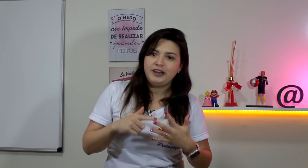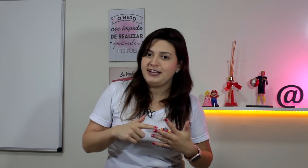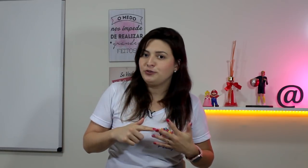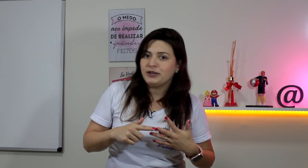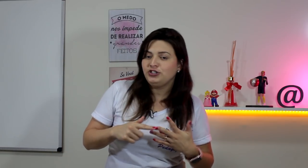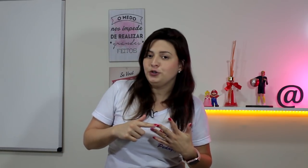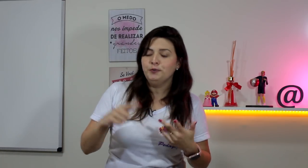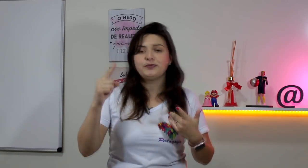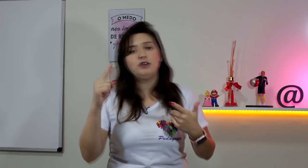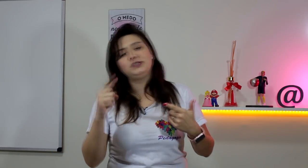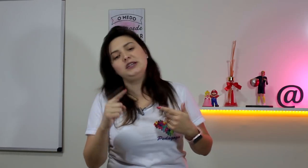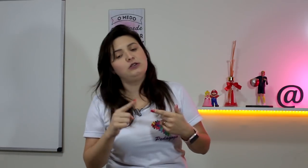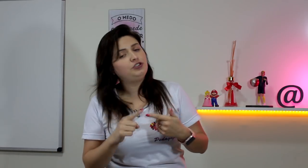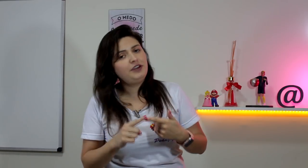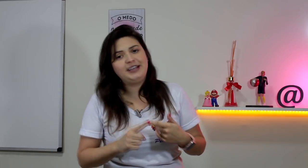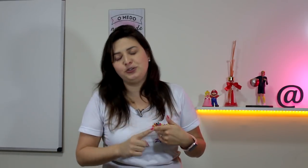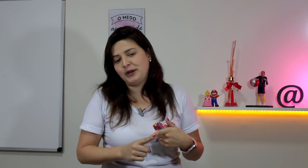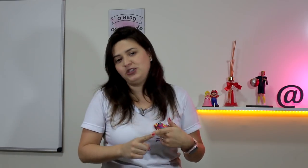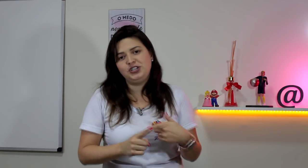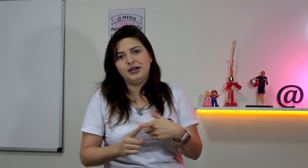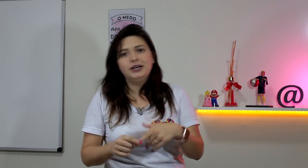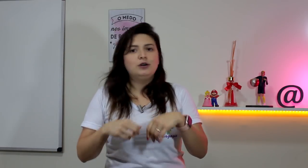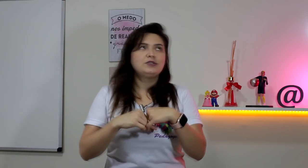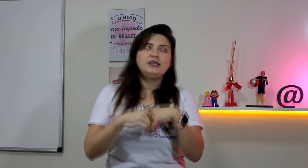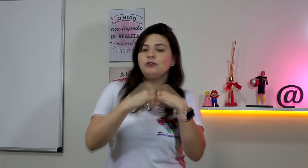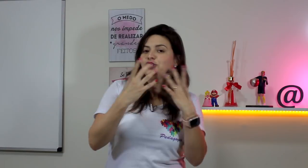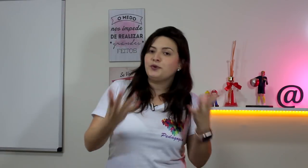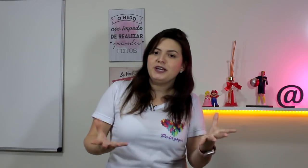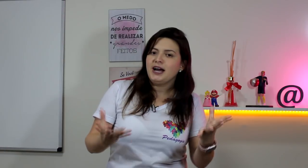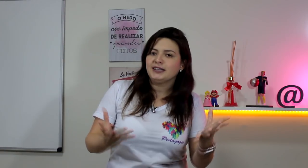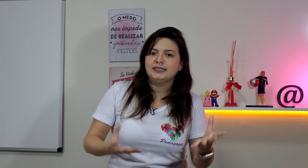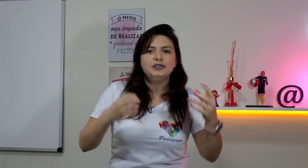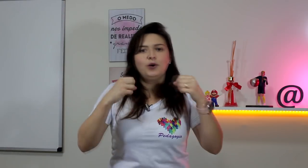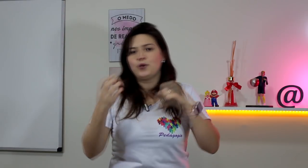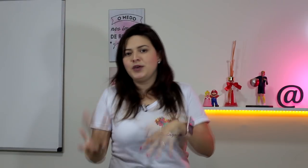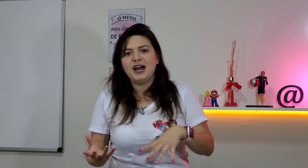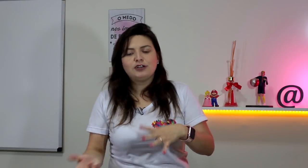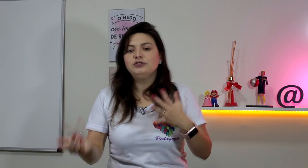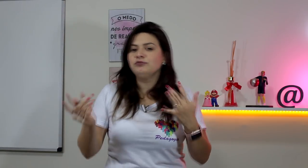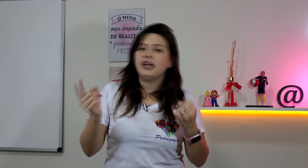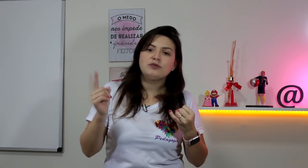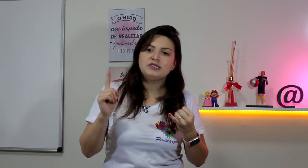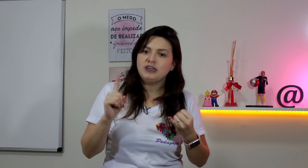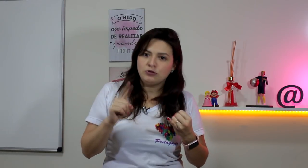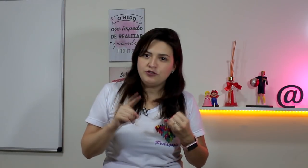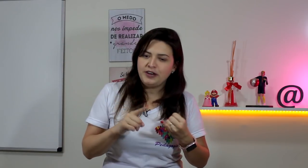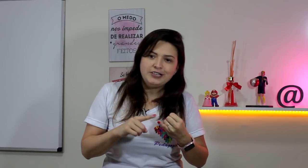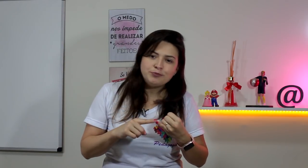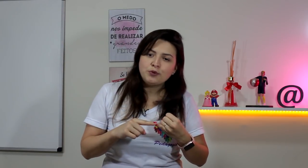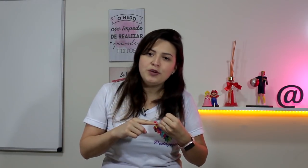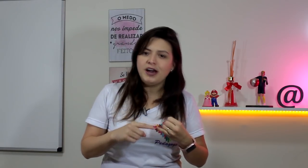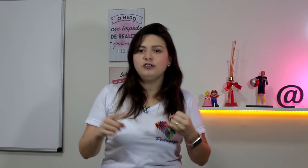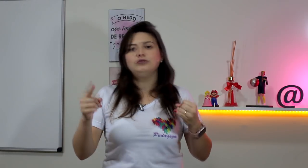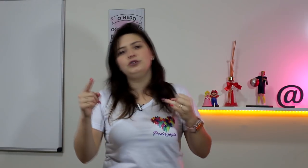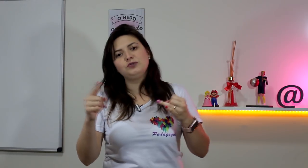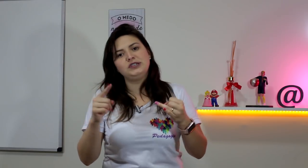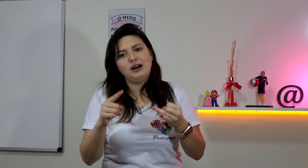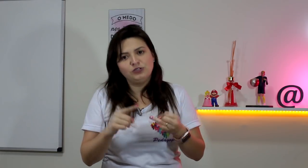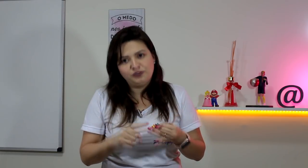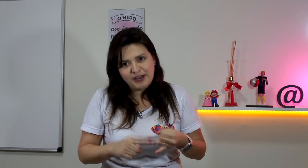diferente para tio e um sinal diferente para tia. O sinal de cunhada ou cunhado não tem um sinal diferente para o cunhado e um sinal diferente